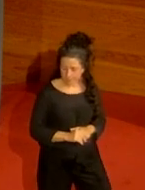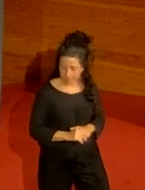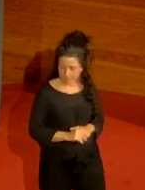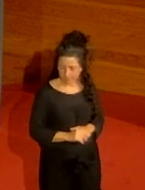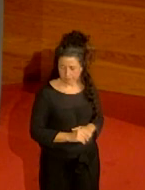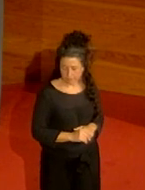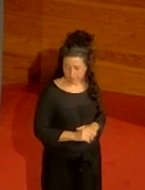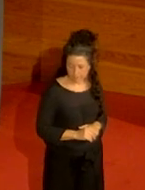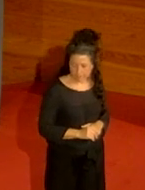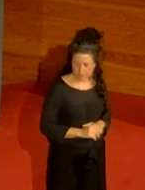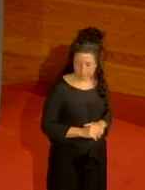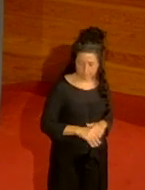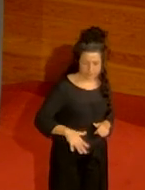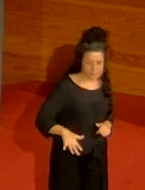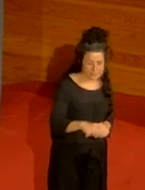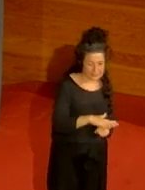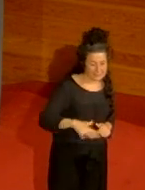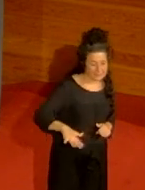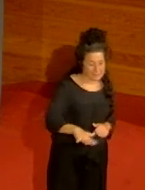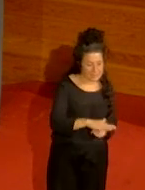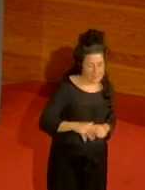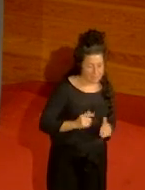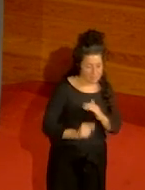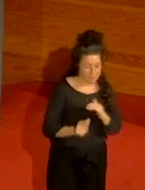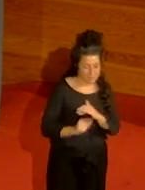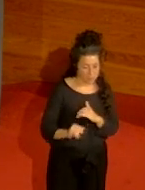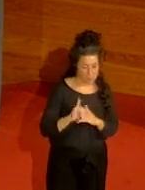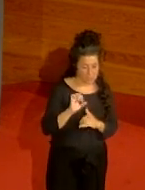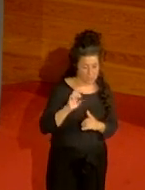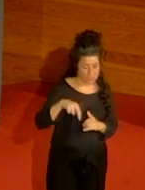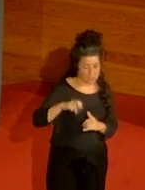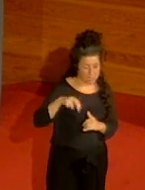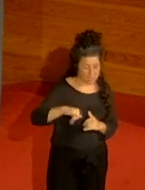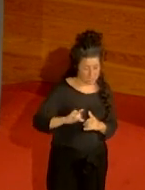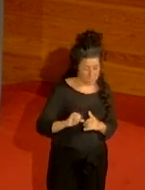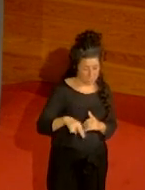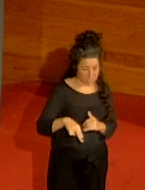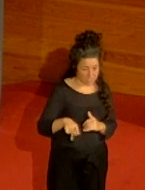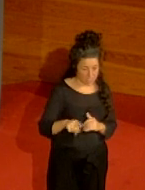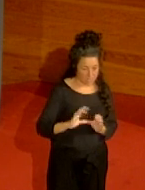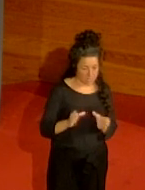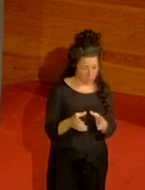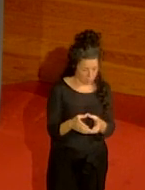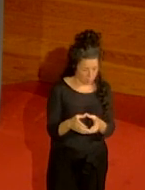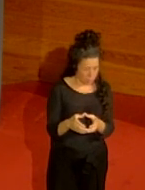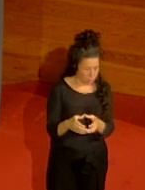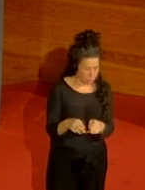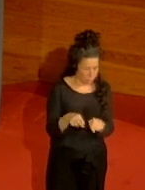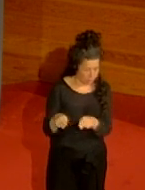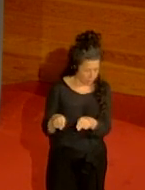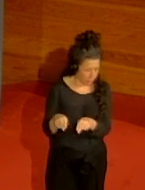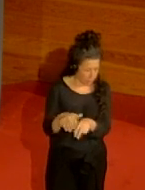esto en el campo refugiados de llenín que hoy por hoy es el principal bastión de milicias armadas en cisjordania